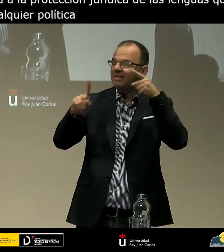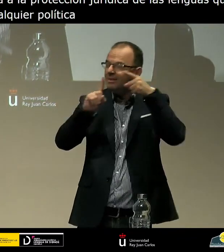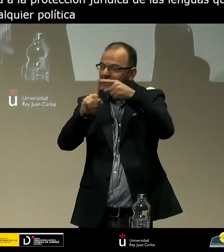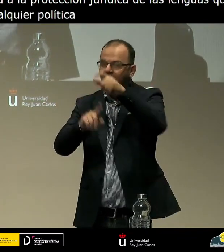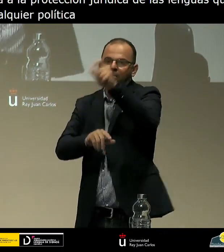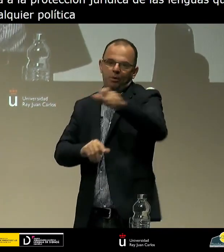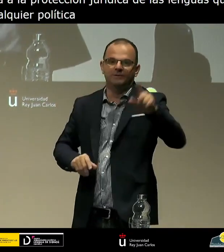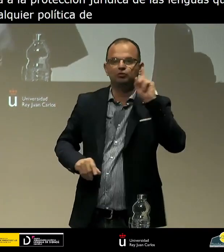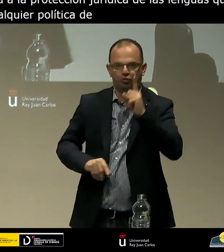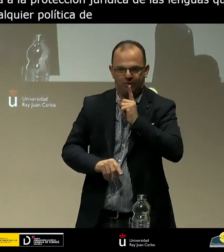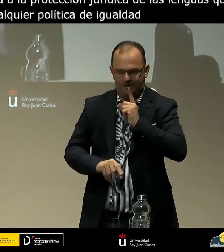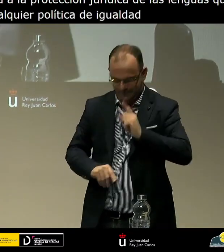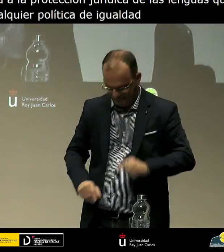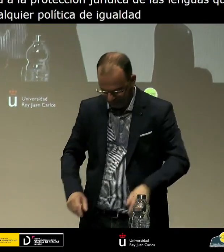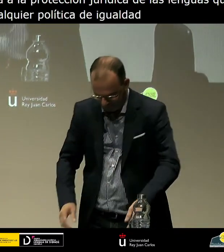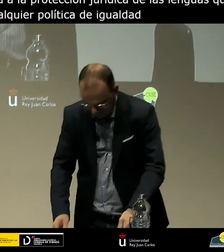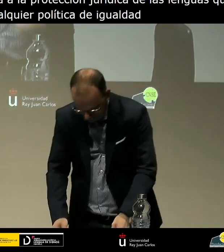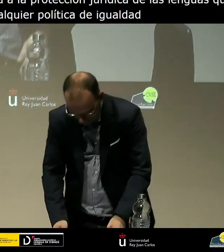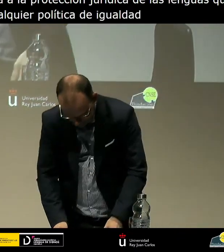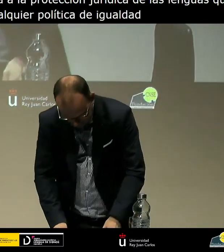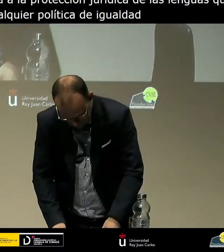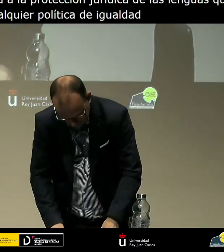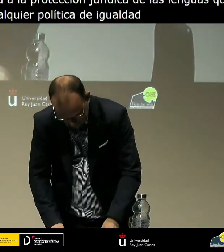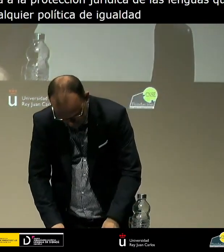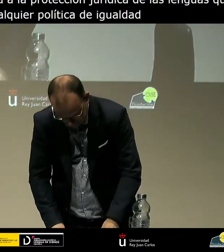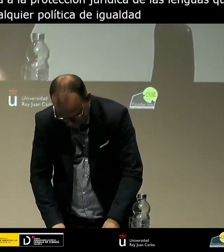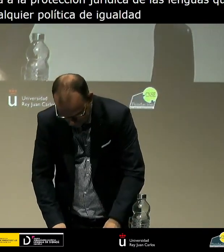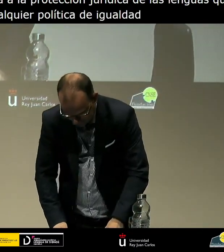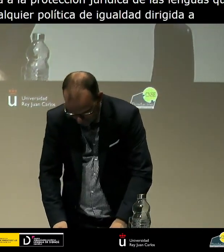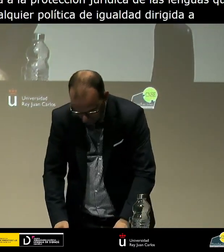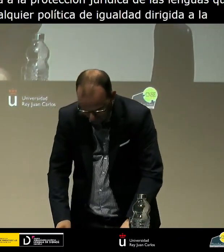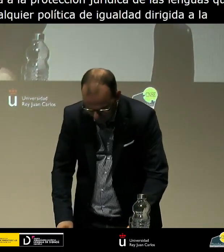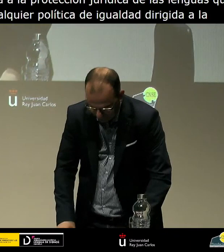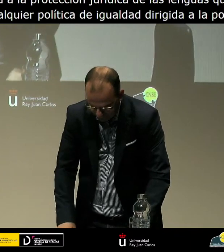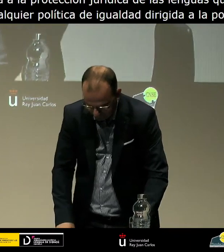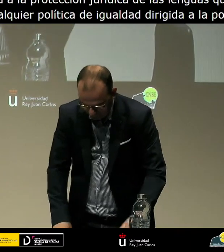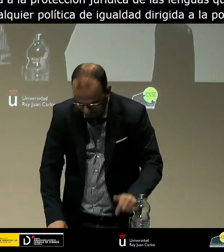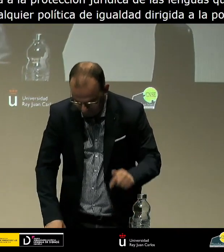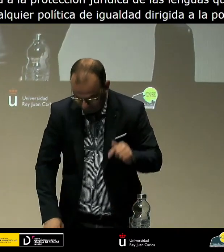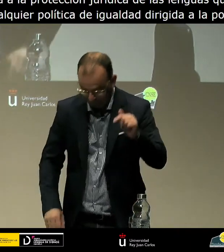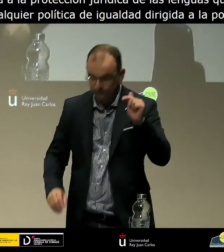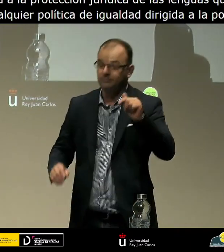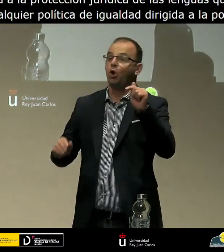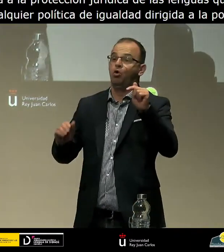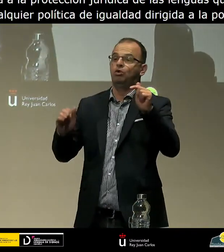de igualdad dirigida a la población sorda.